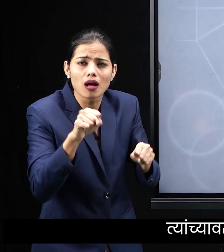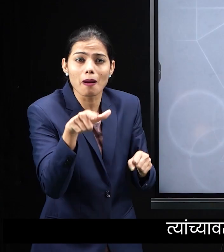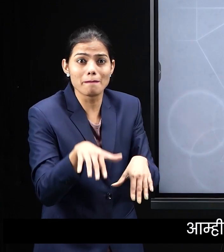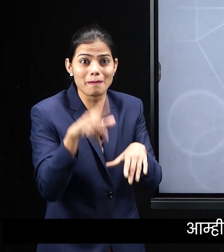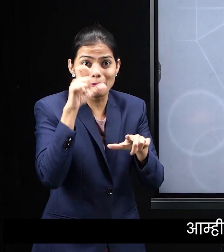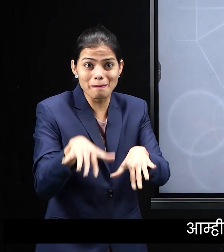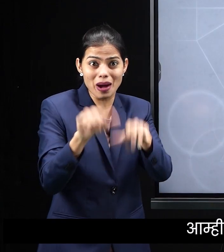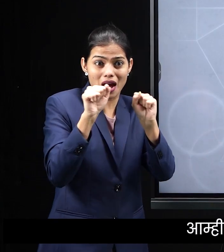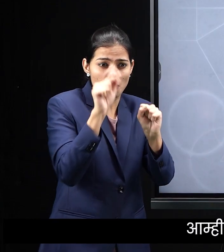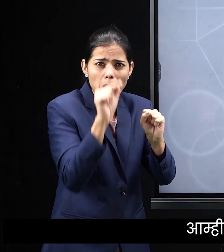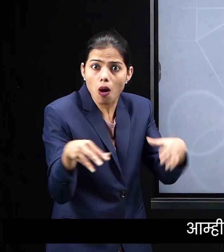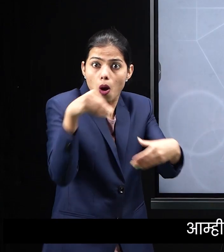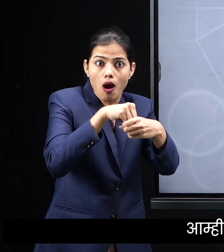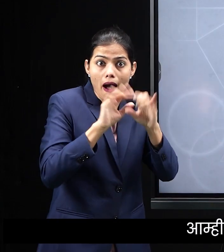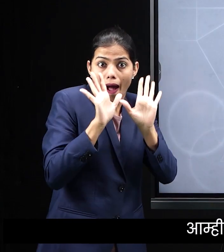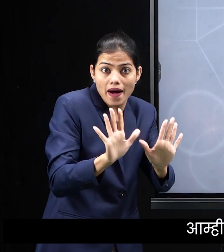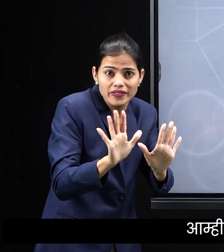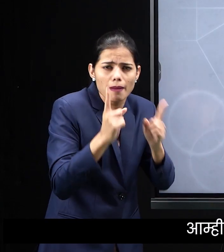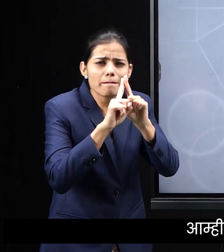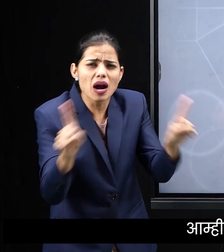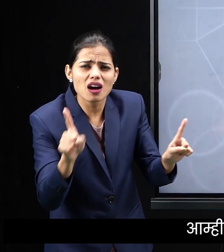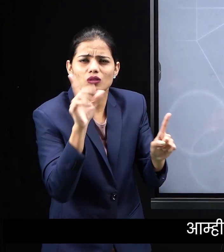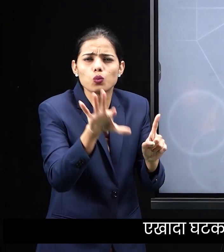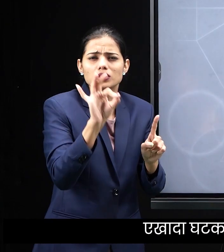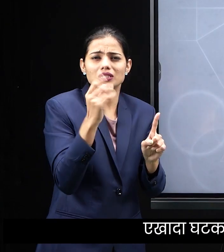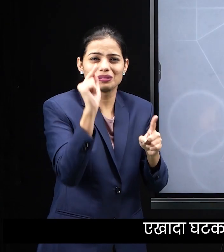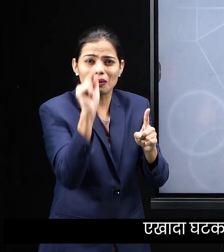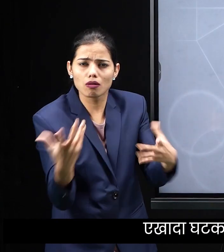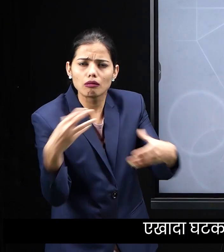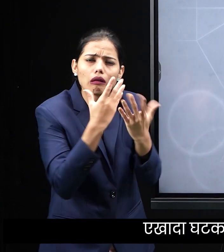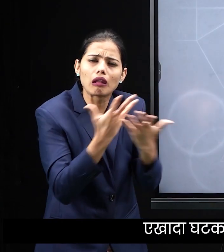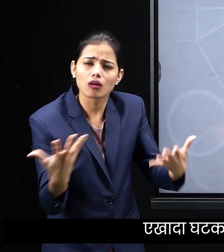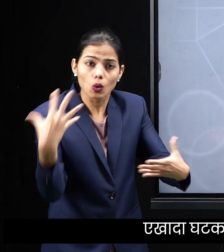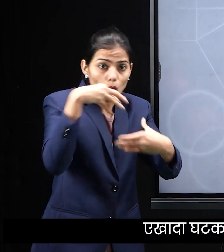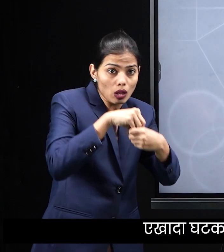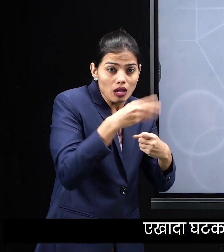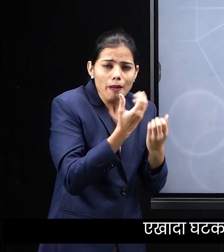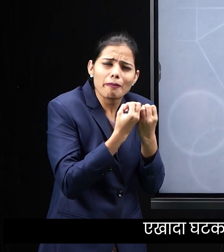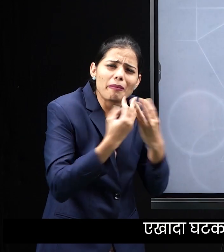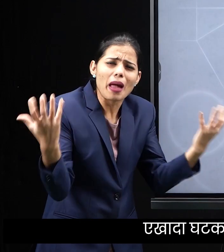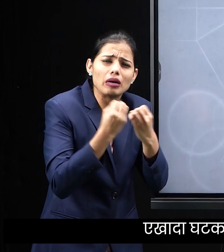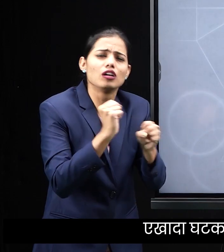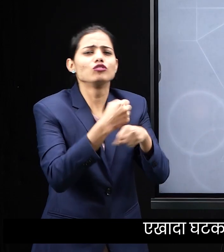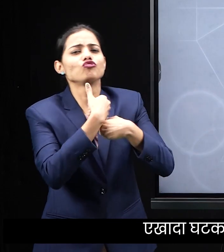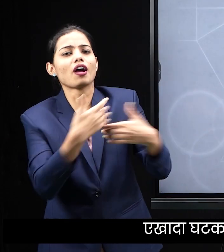आहेत? आम्ही सेटचे काय करू शकतो? आपण एखादा घटक निवडू शकतो, पण मग कोणता